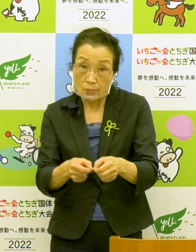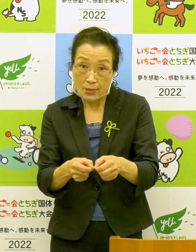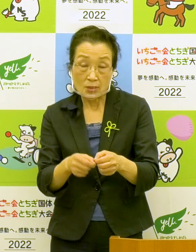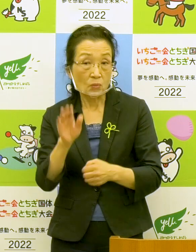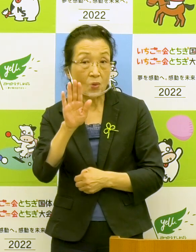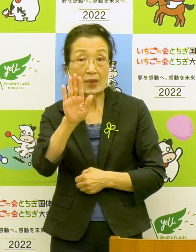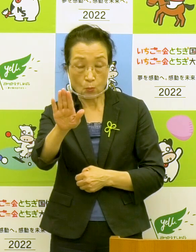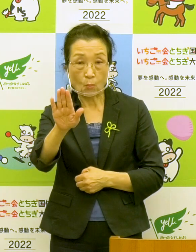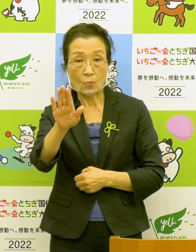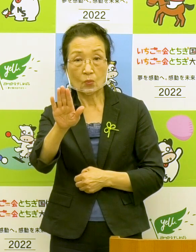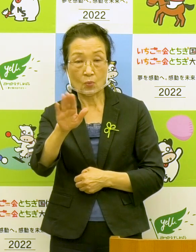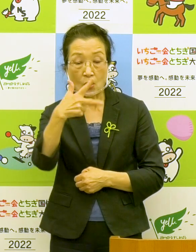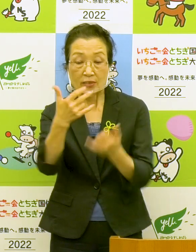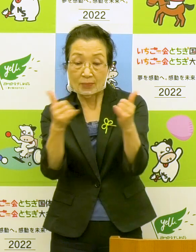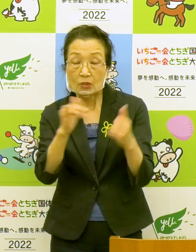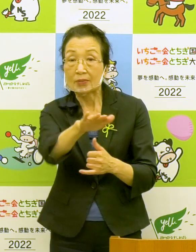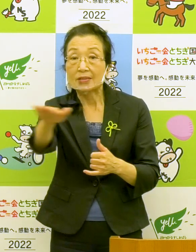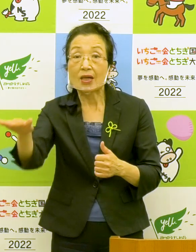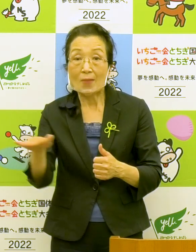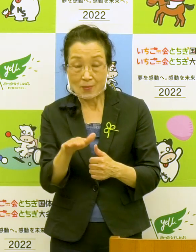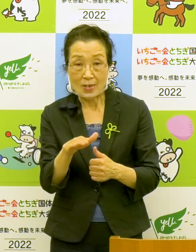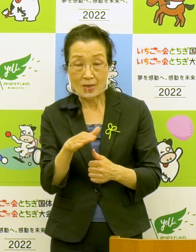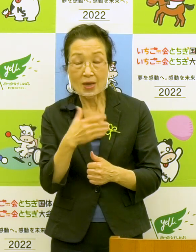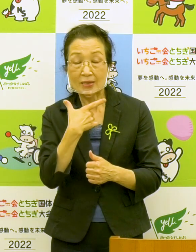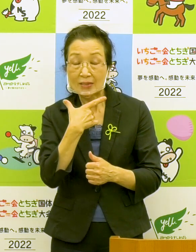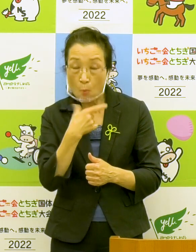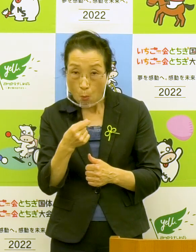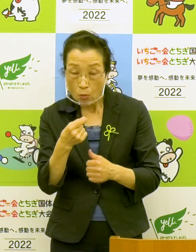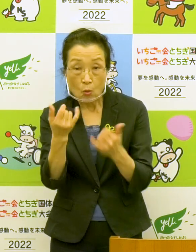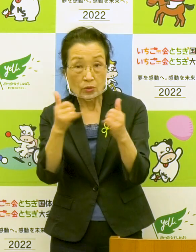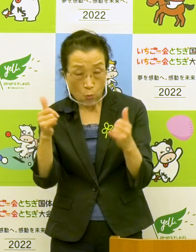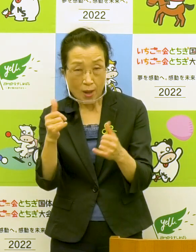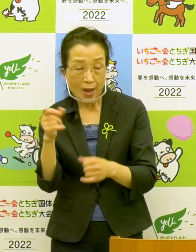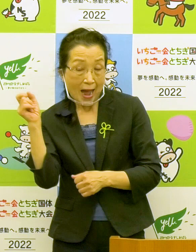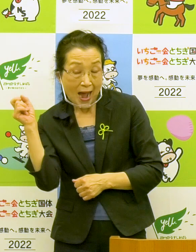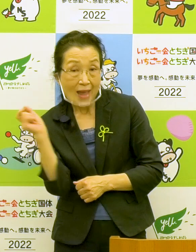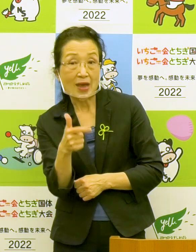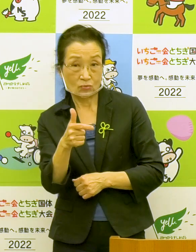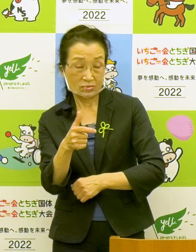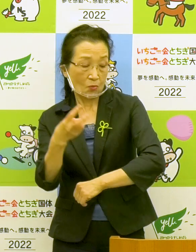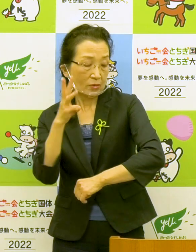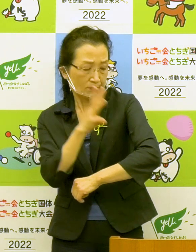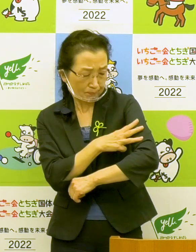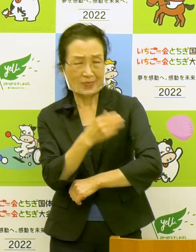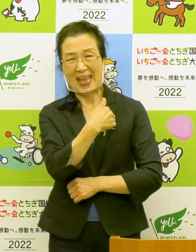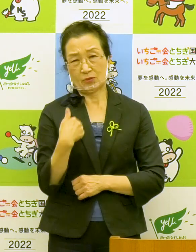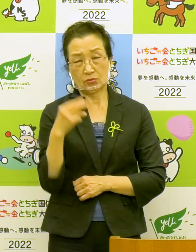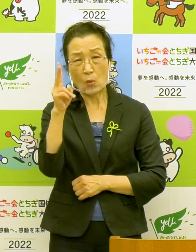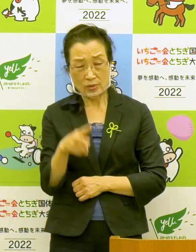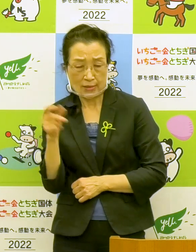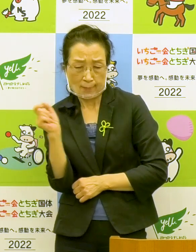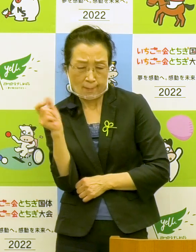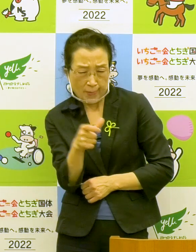この後になりますが、市民の皆様が、希望される市民の皆様が、いち早くワクチンが接種できるよう、加速化